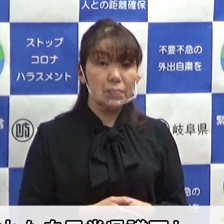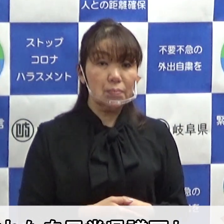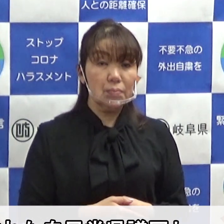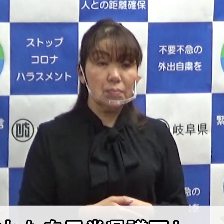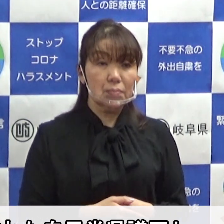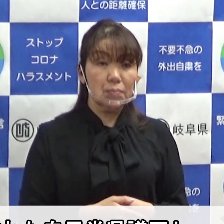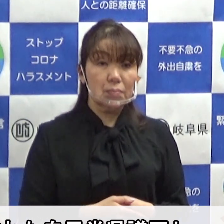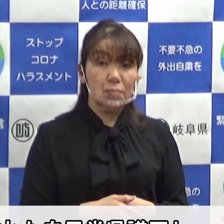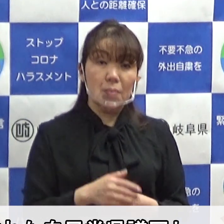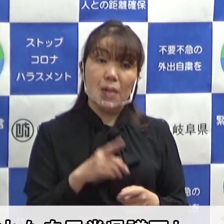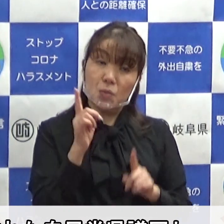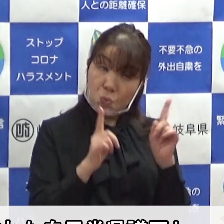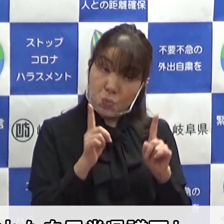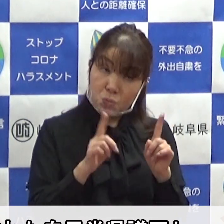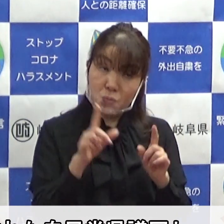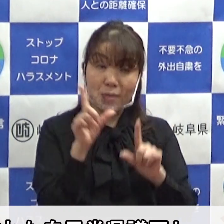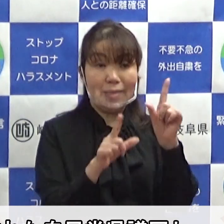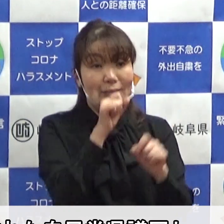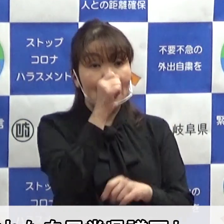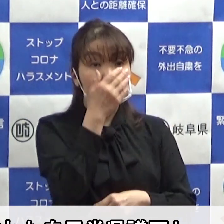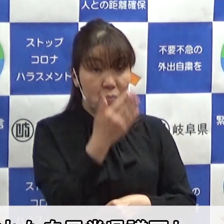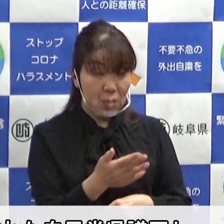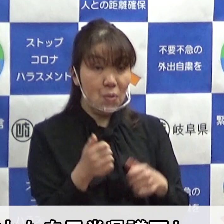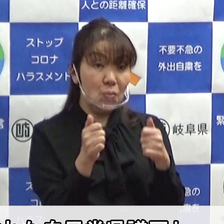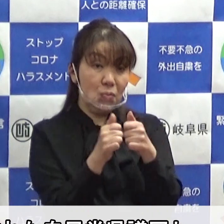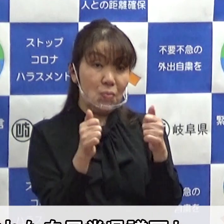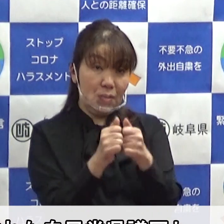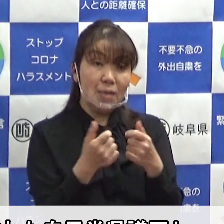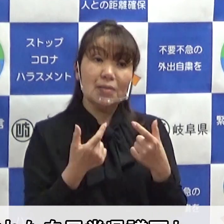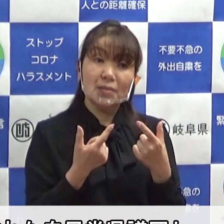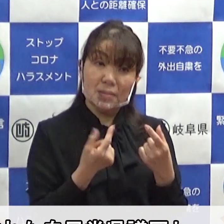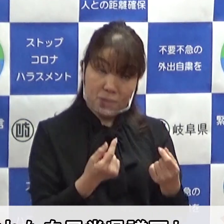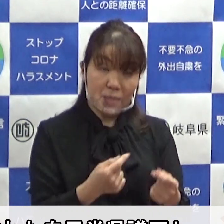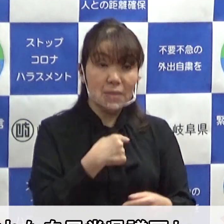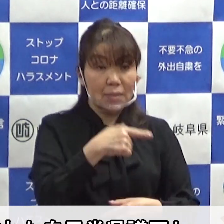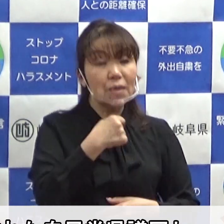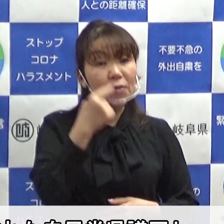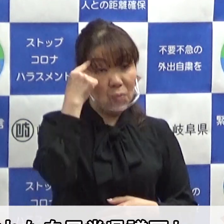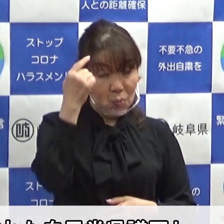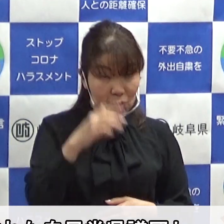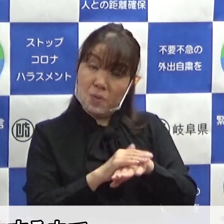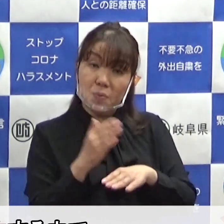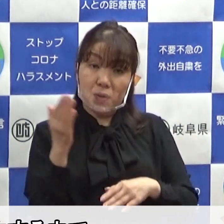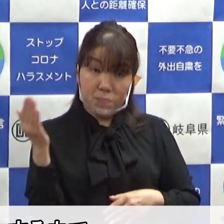どういうやり方がいいのかですね、この辺もちょっとまたご相談したいと思っております。